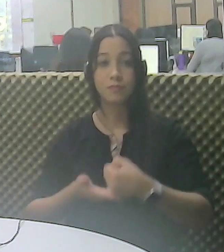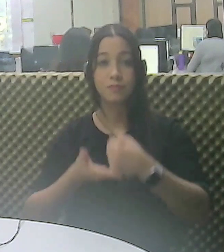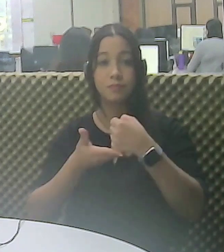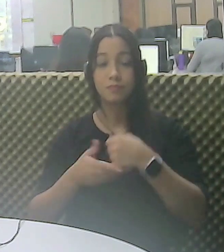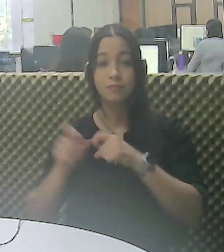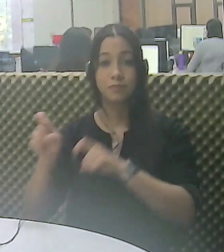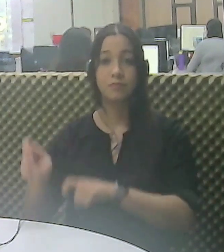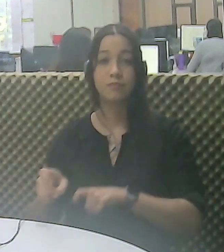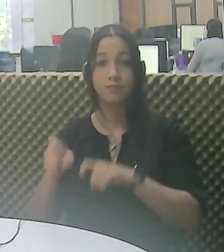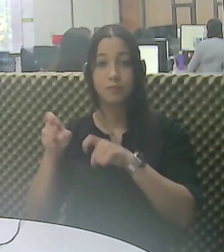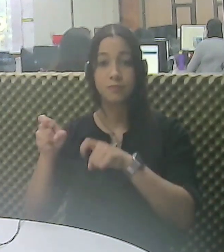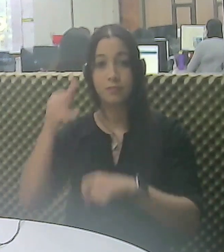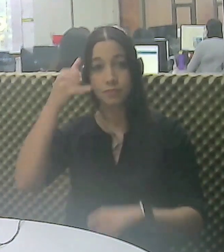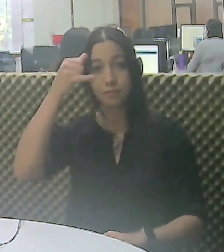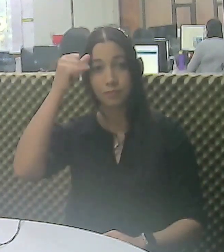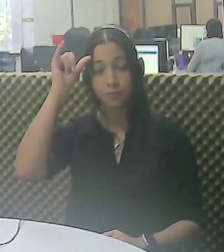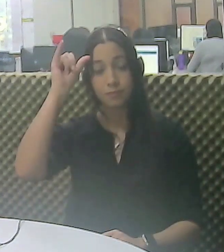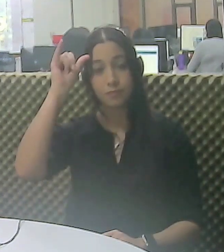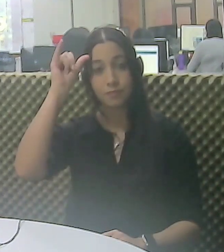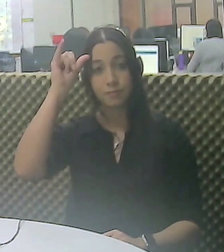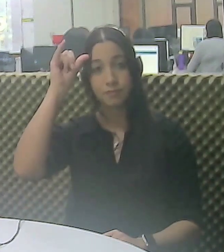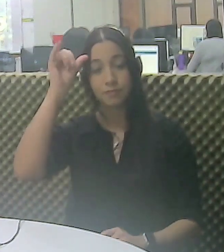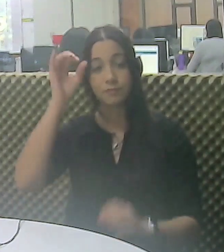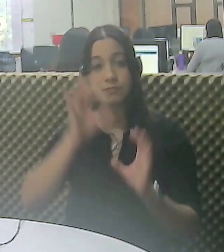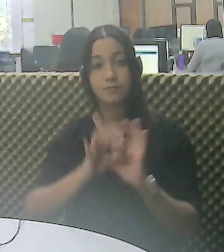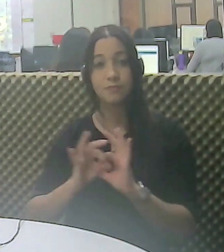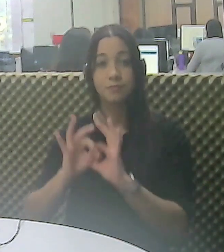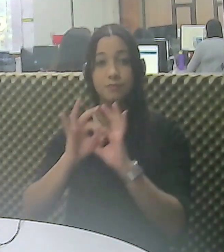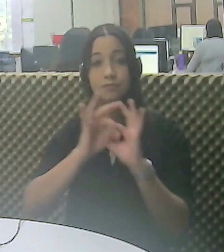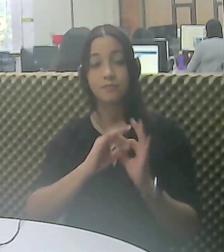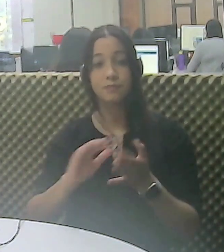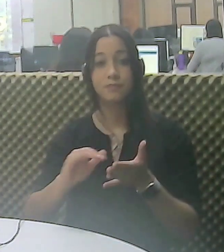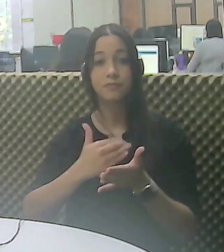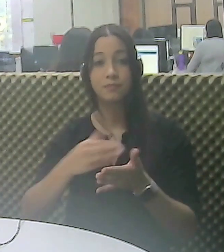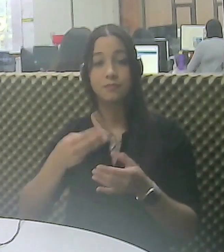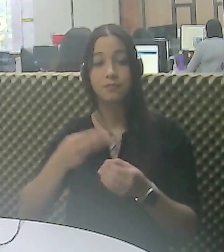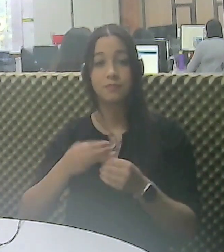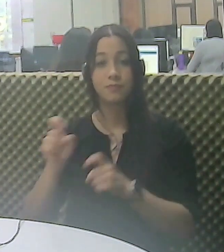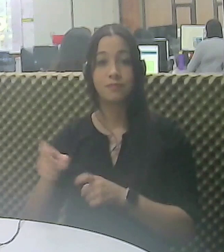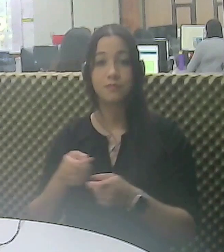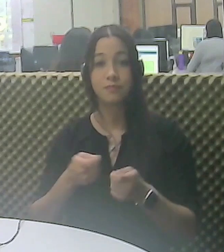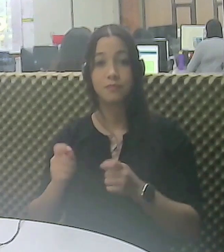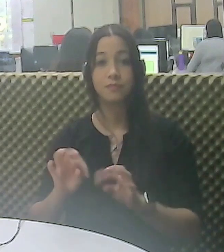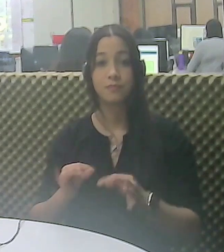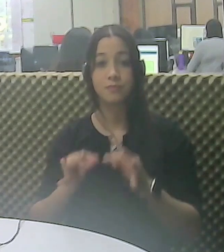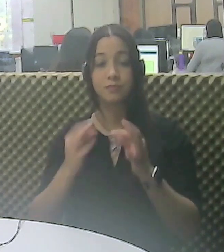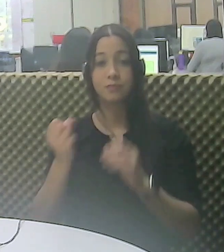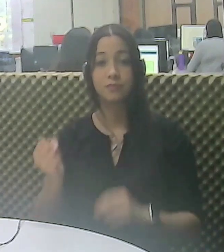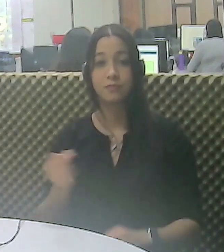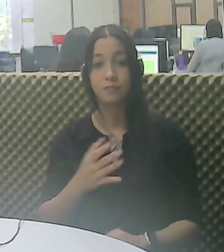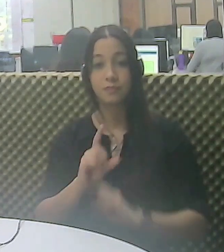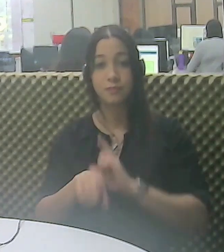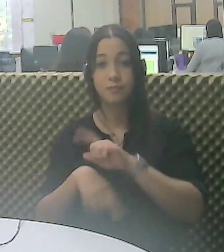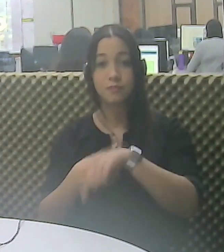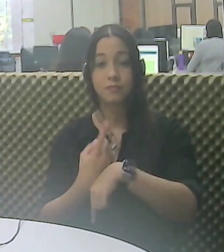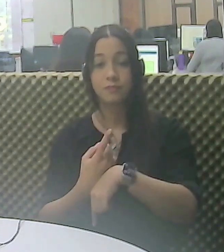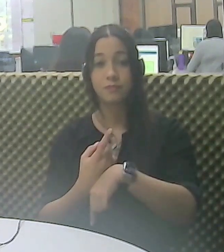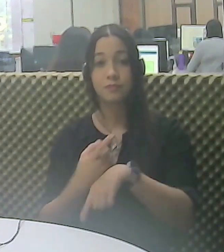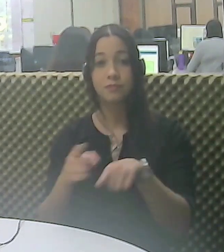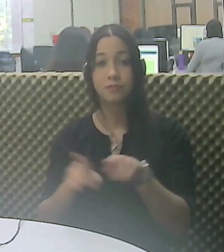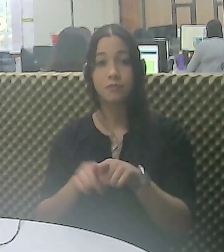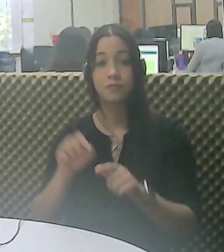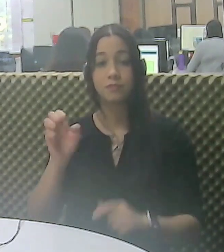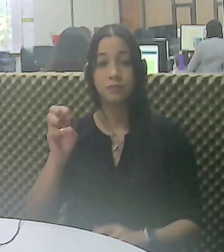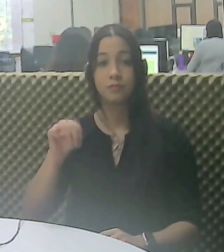pequenos e médios produtores rurais. Por meio de parceria entre a Secretaria Municipal de Agronegócio, Economia, Inovação e a